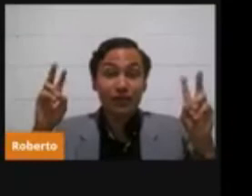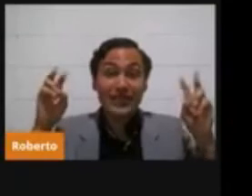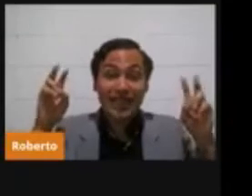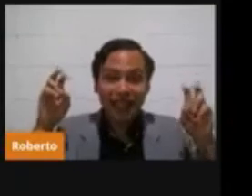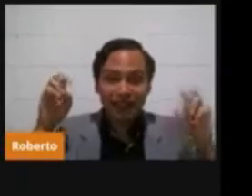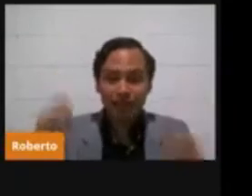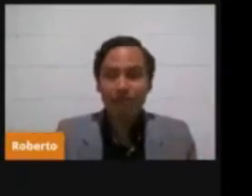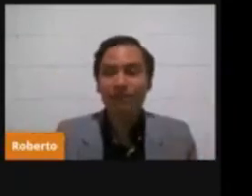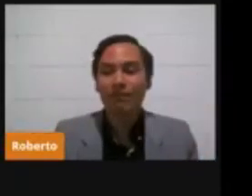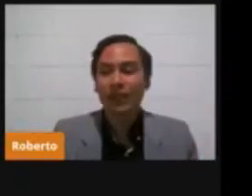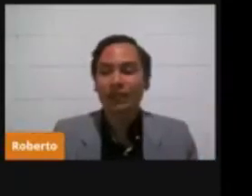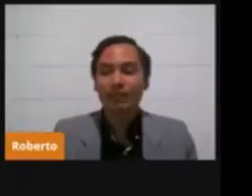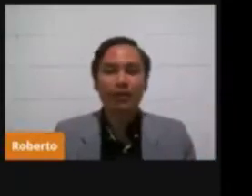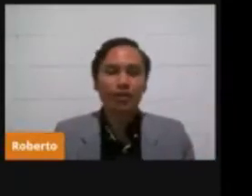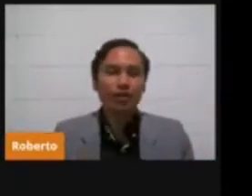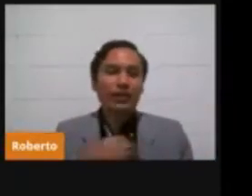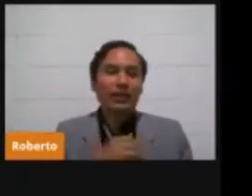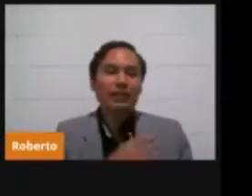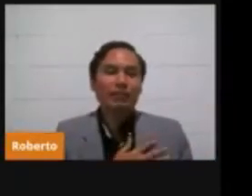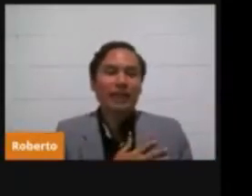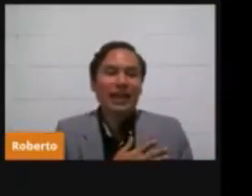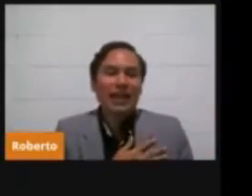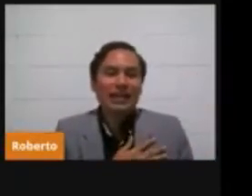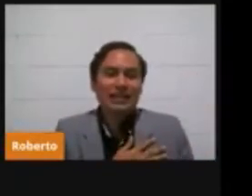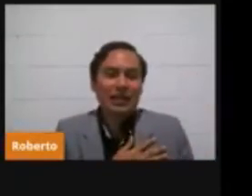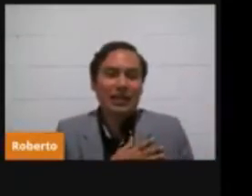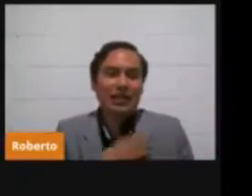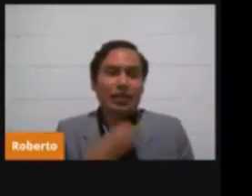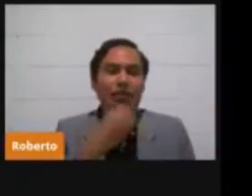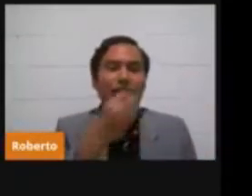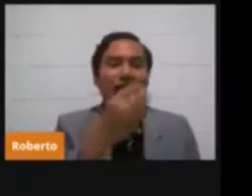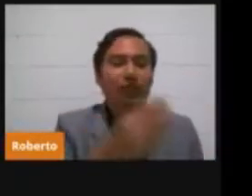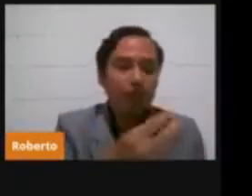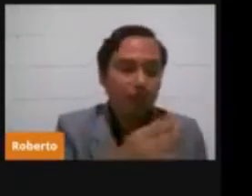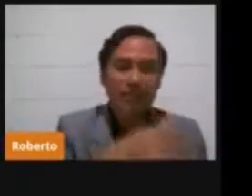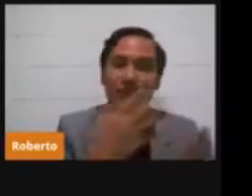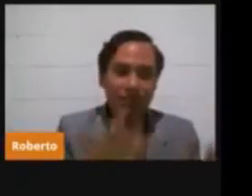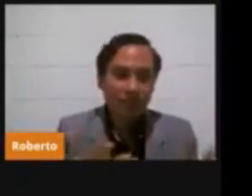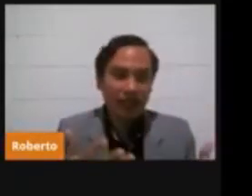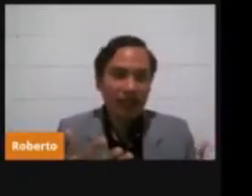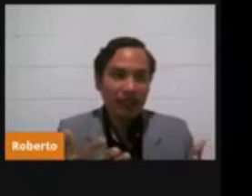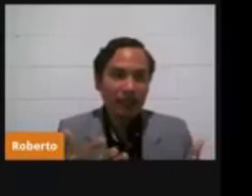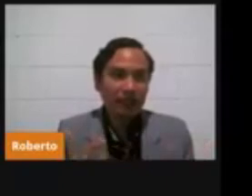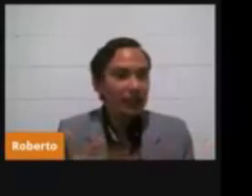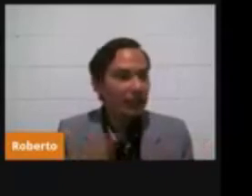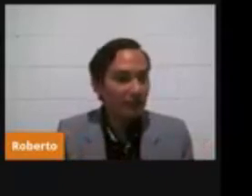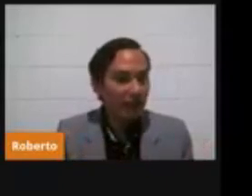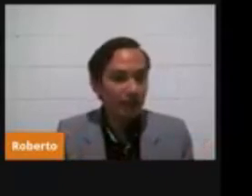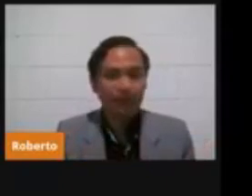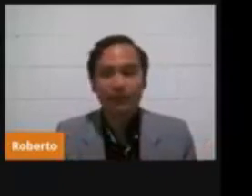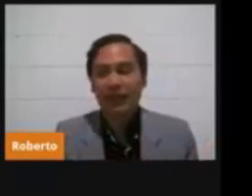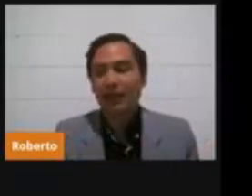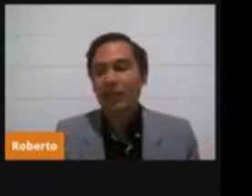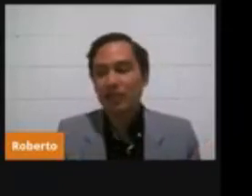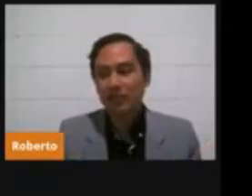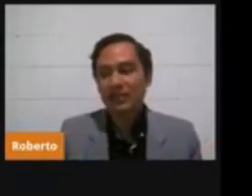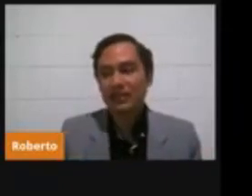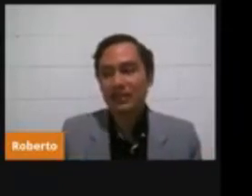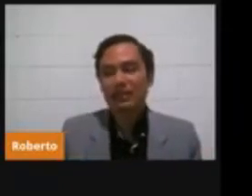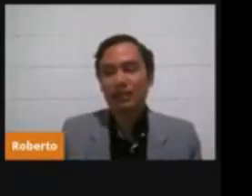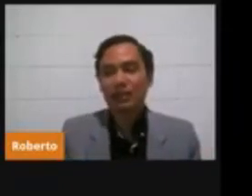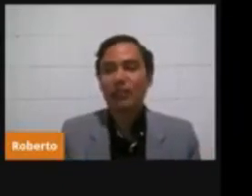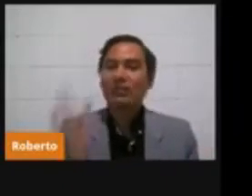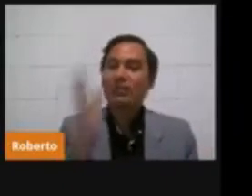estoy sana, vengo yo y me da lástima y yo le doy. Pues esta persona tenía trabajo. Muchas